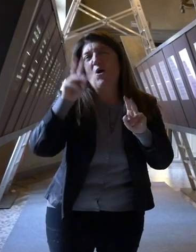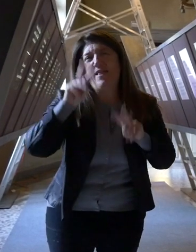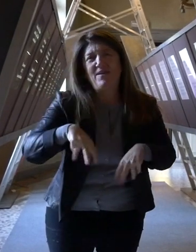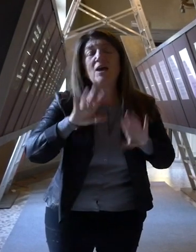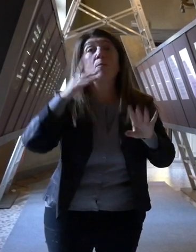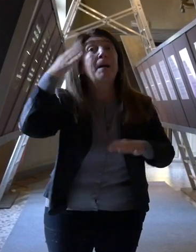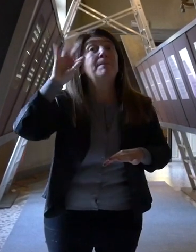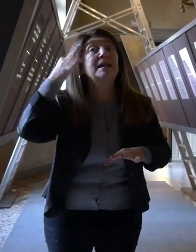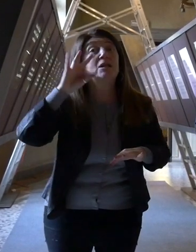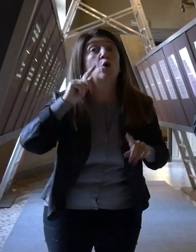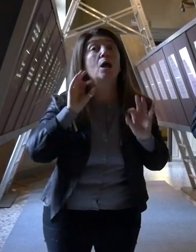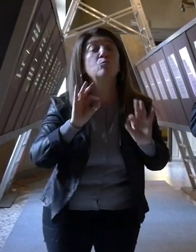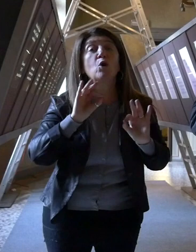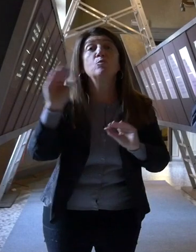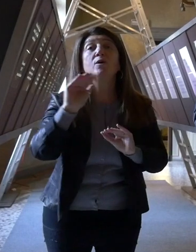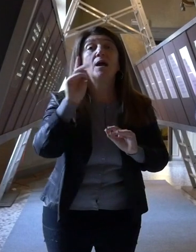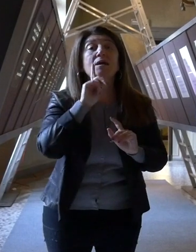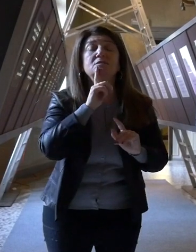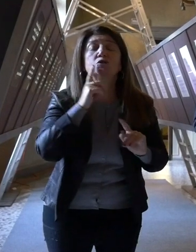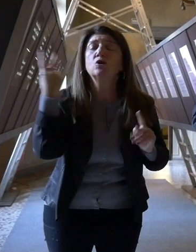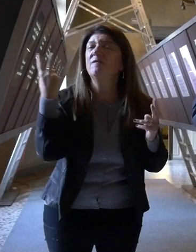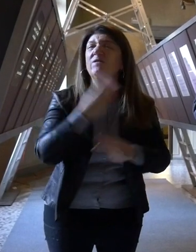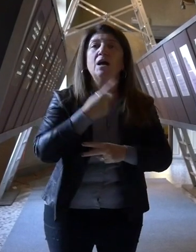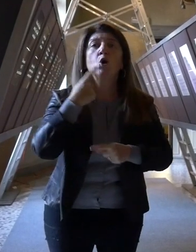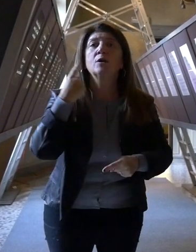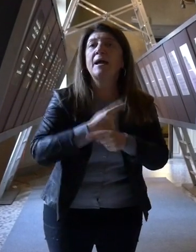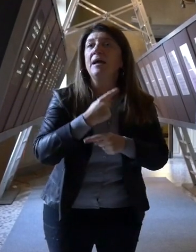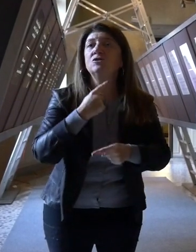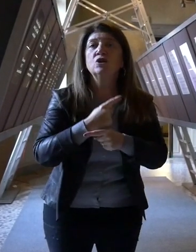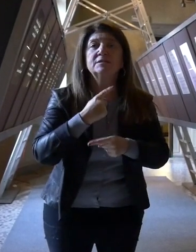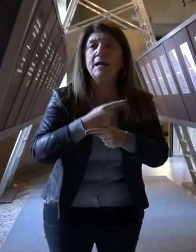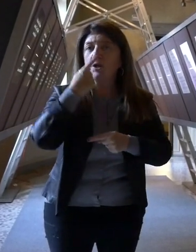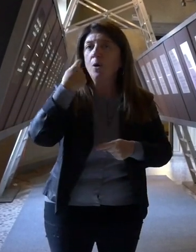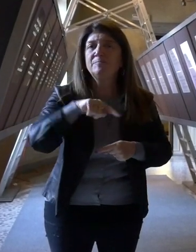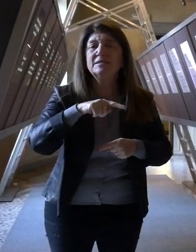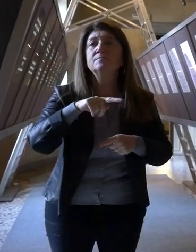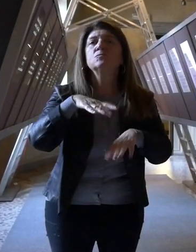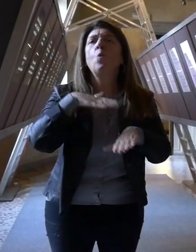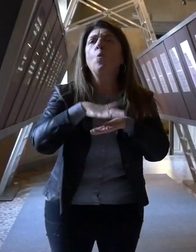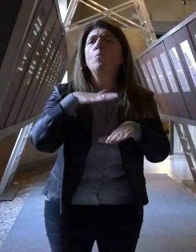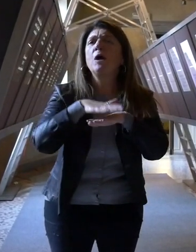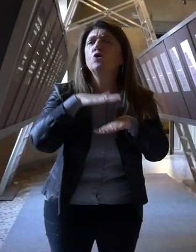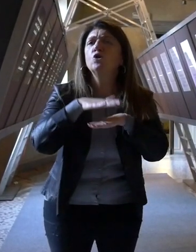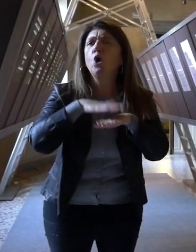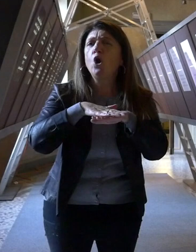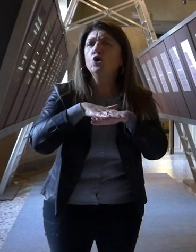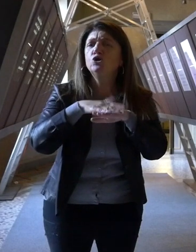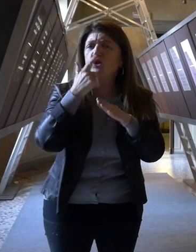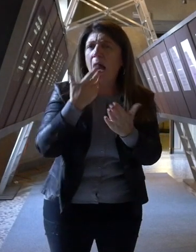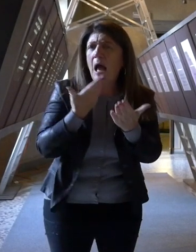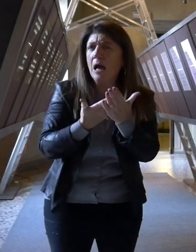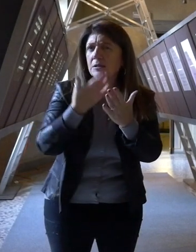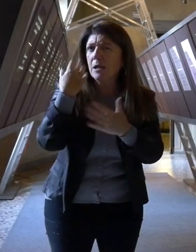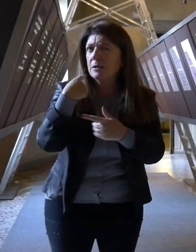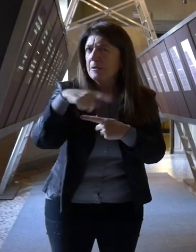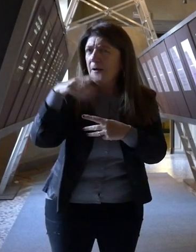che i ragazzi soldi e necessario a oltre ad adottare metodologie particolari essere